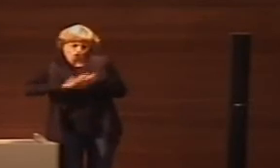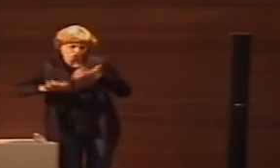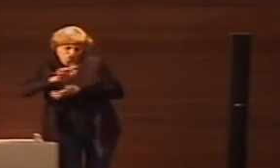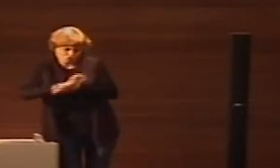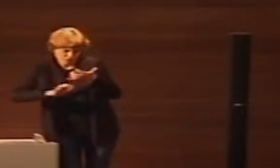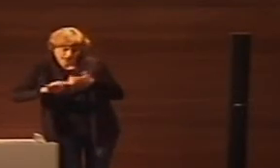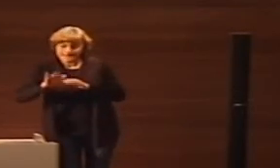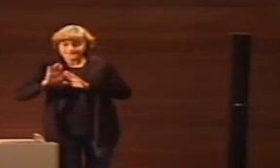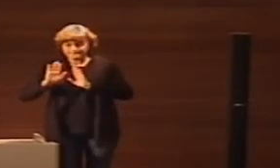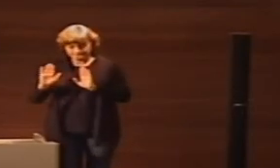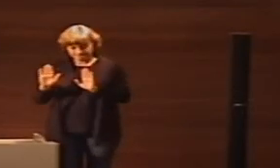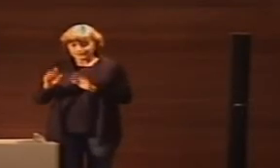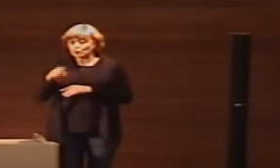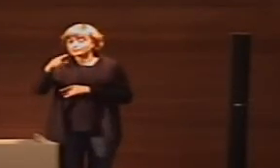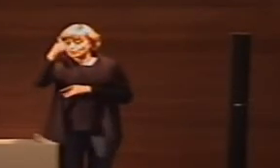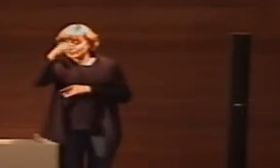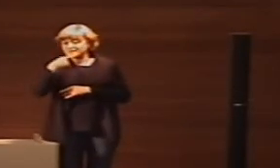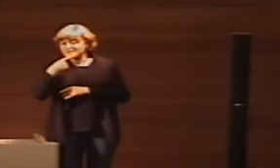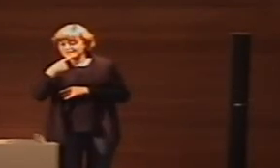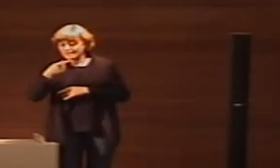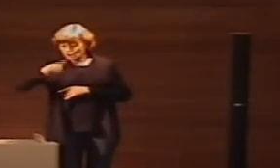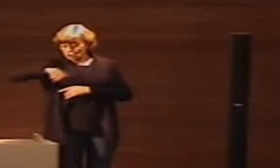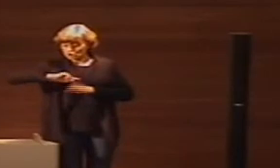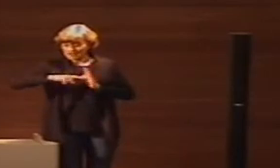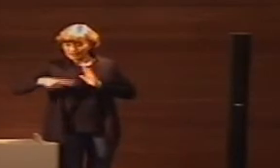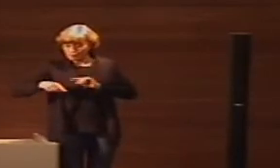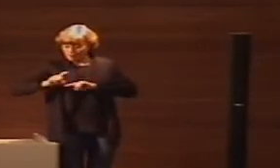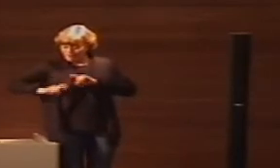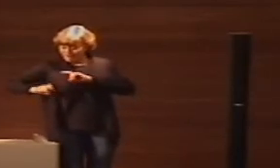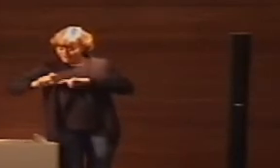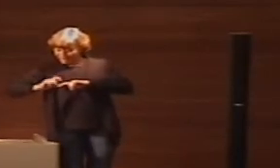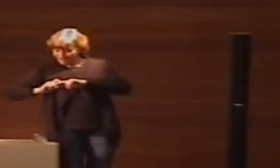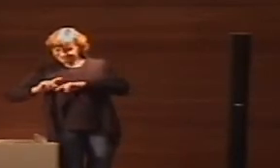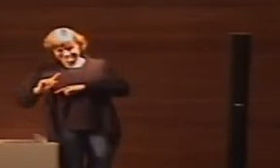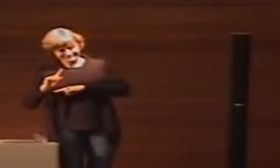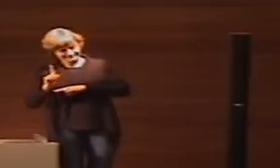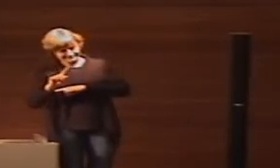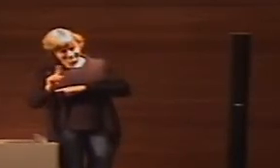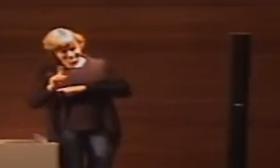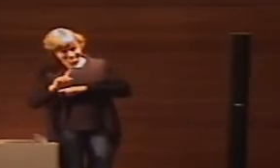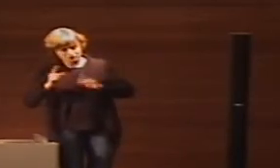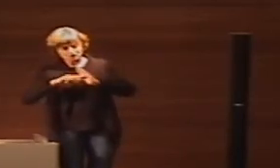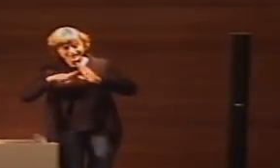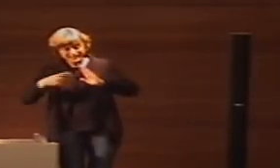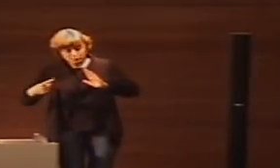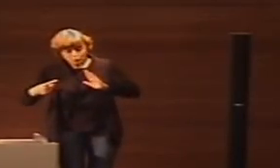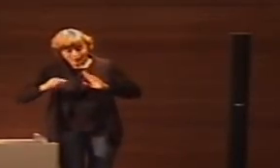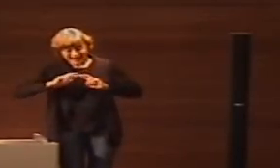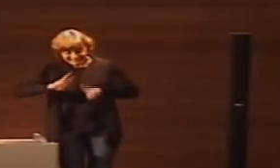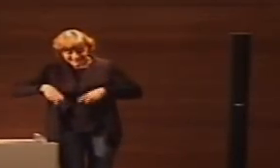es cierto que vayamos para atrás en el tema de los residuos en Guipúzcoa, todo lo contrario. El reciclaje en Guipúzcoa está